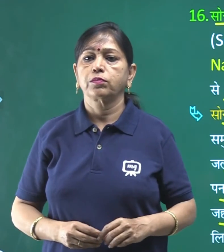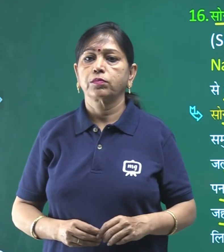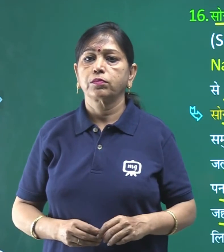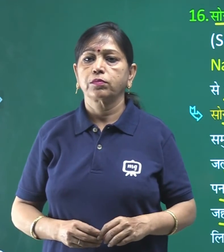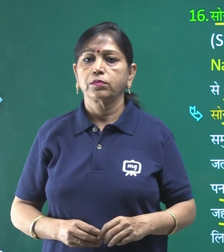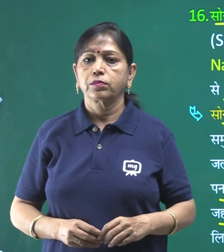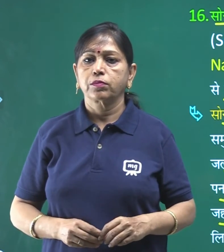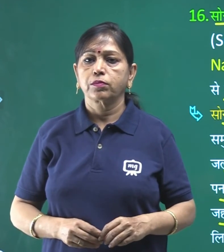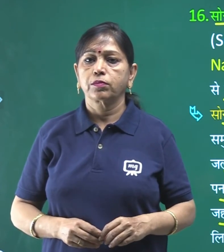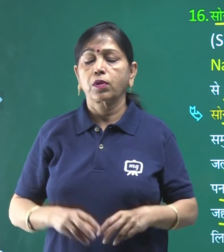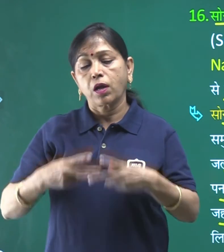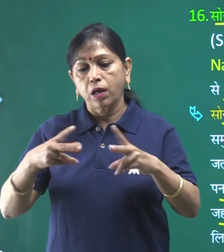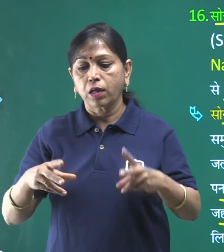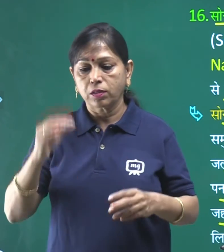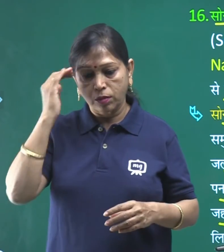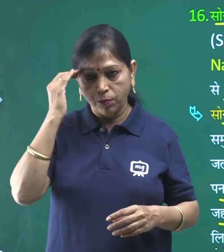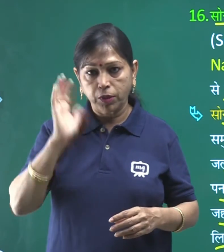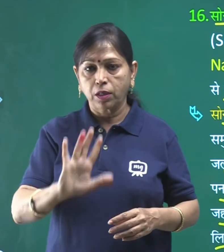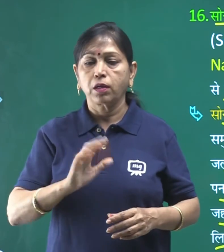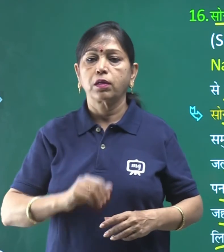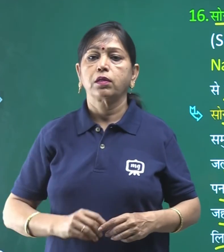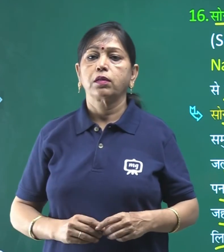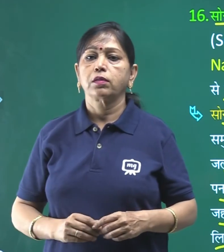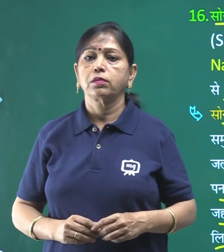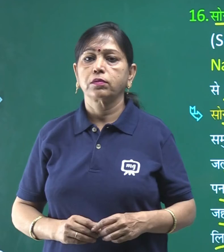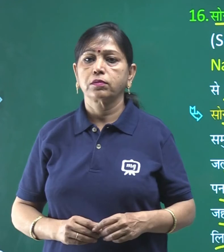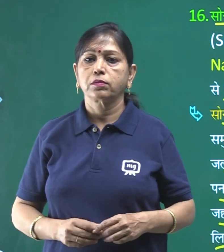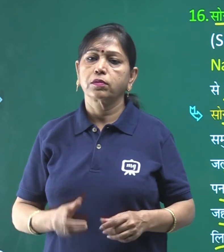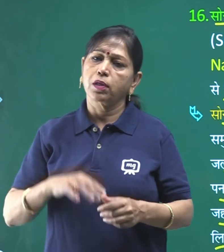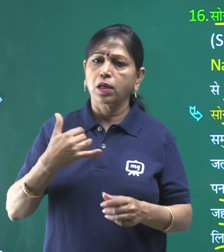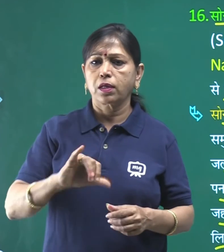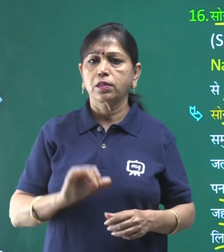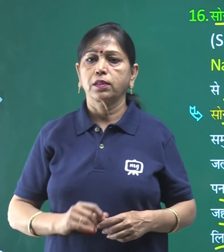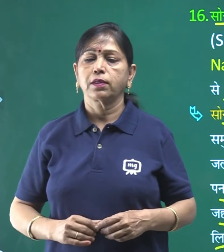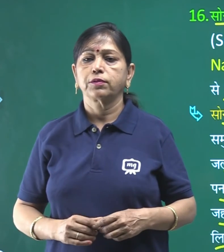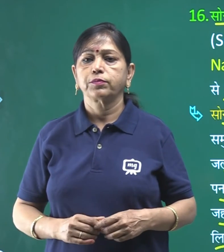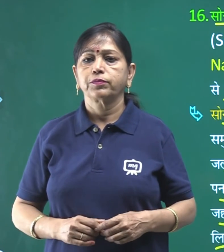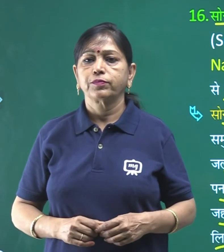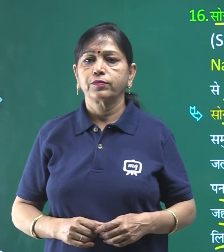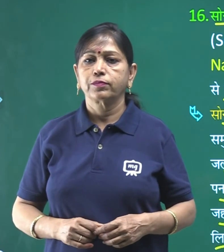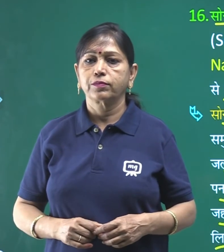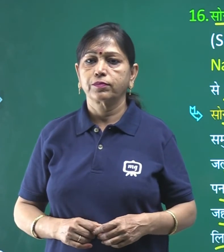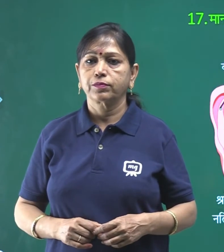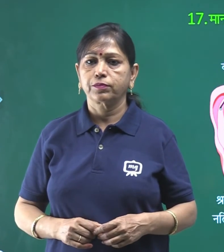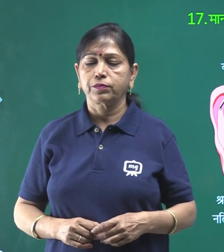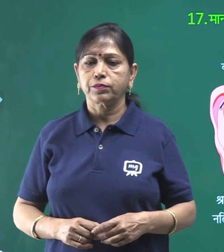आदि का पता लगाने के लिए किया जाता है।